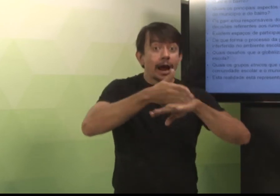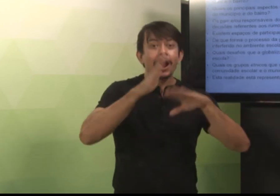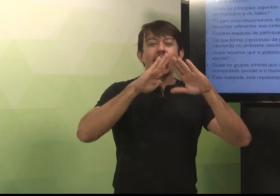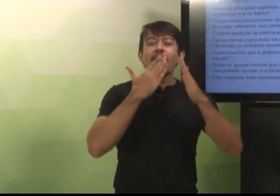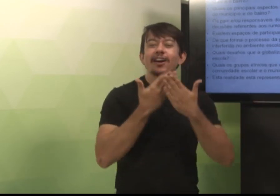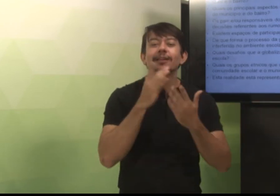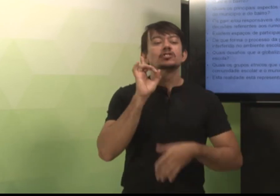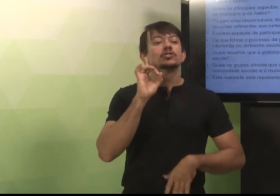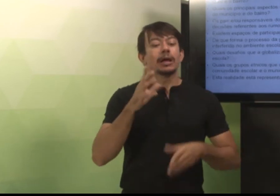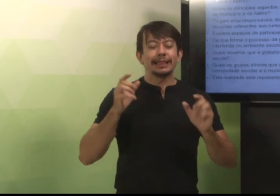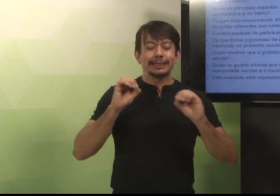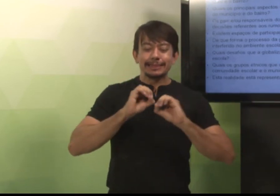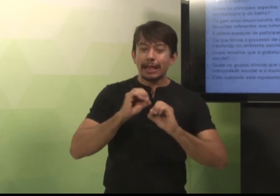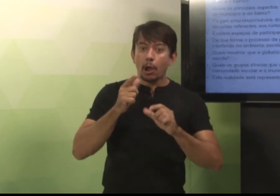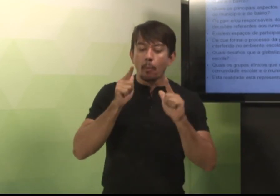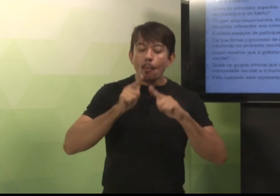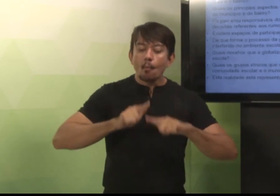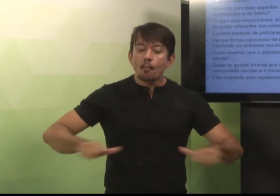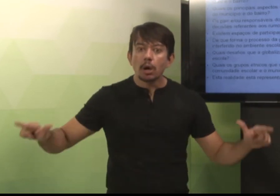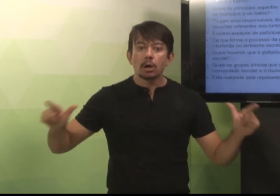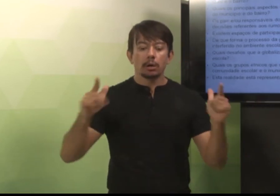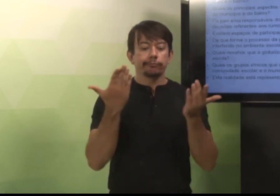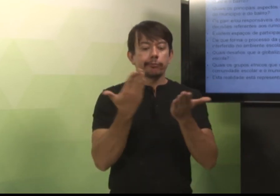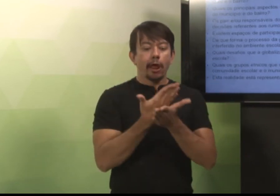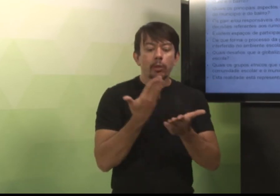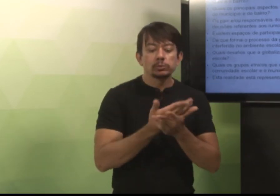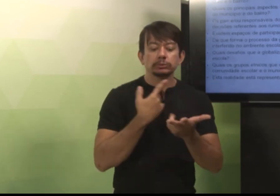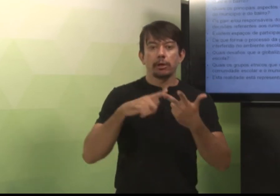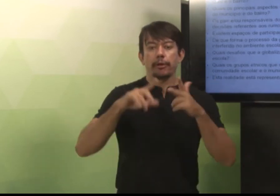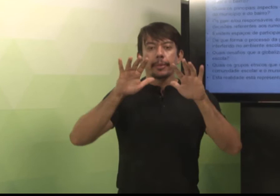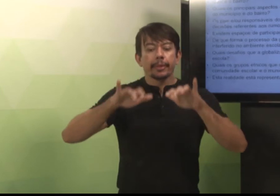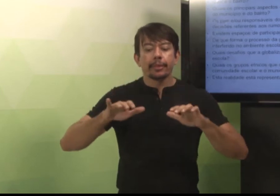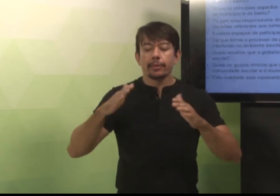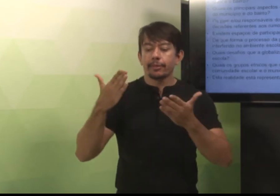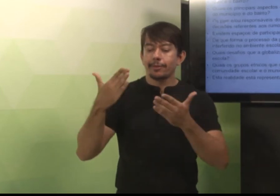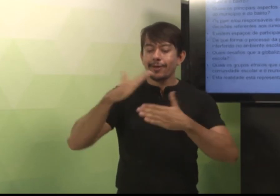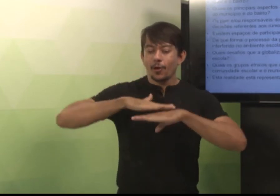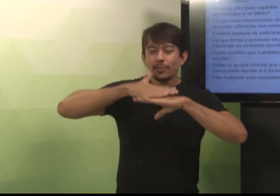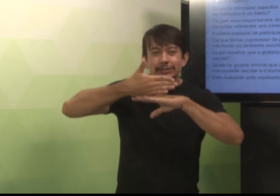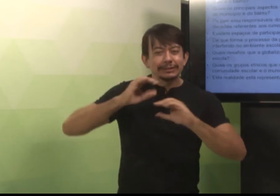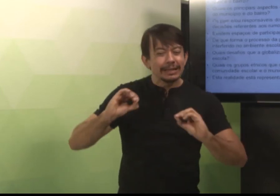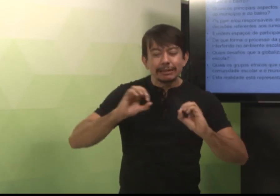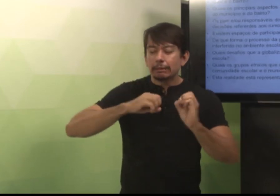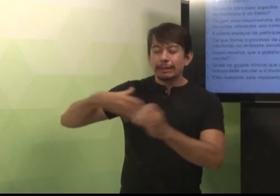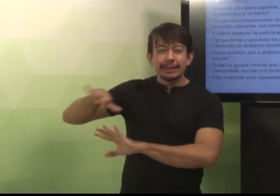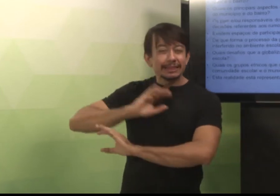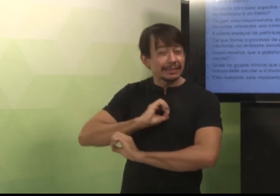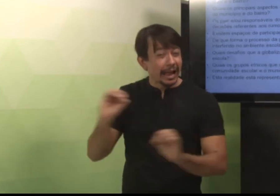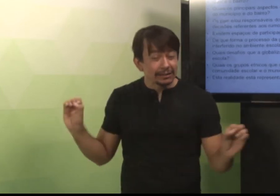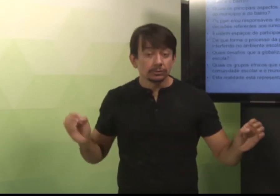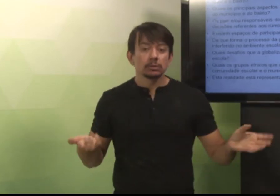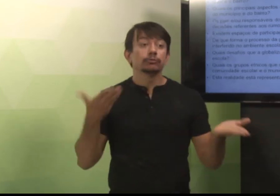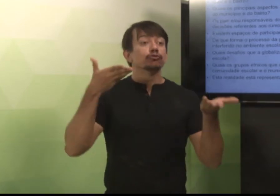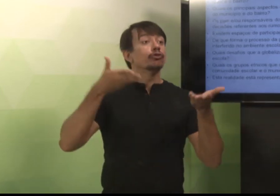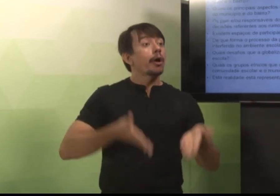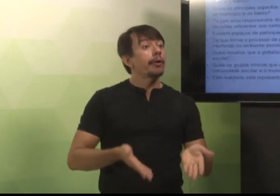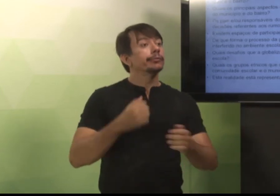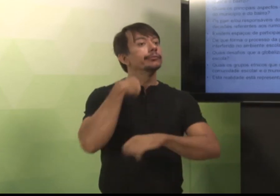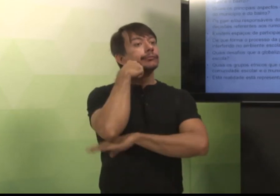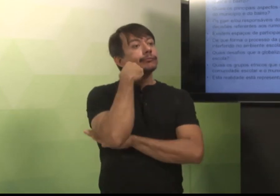escola, não levar material nenhum, notebook, material para anotação, nada. Aí você chega lá,